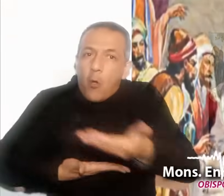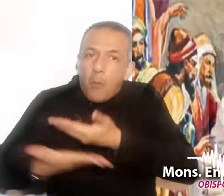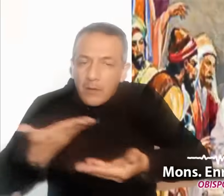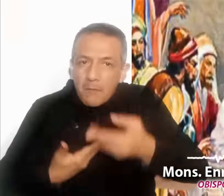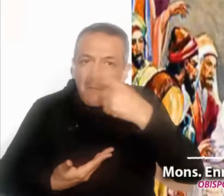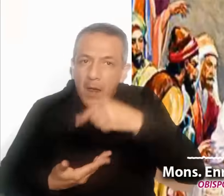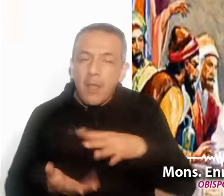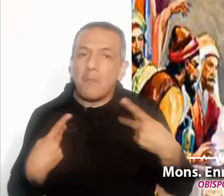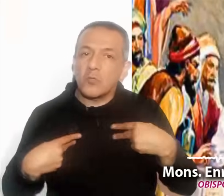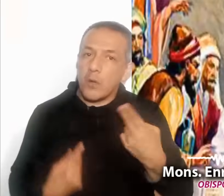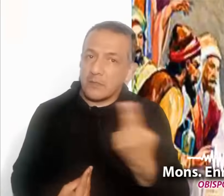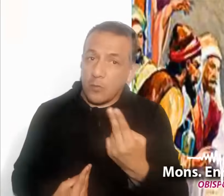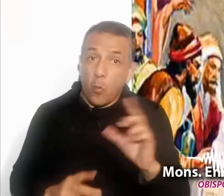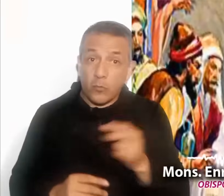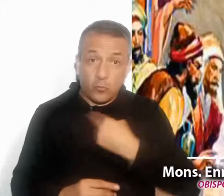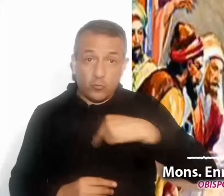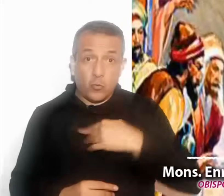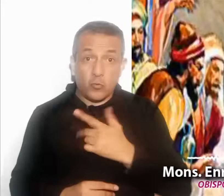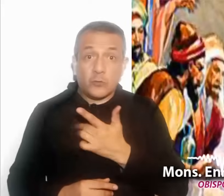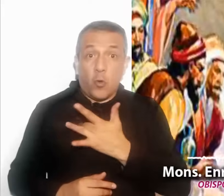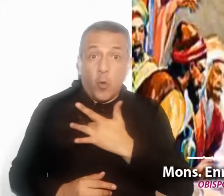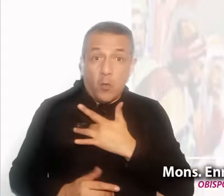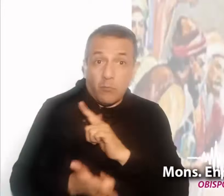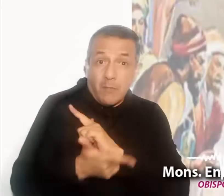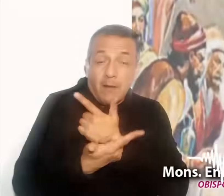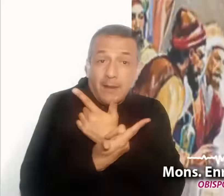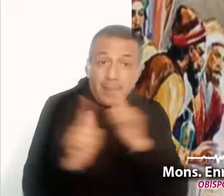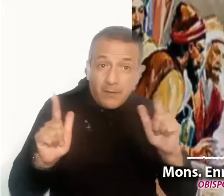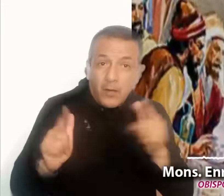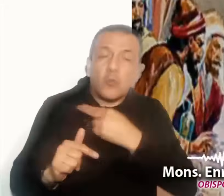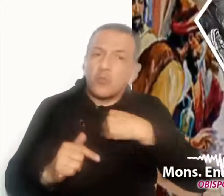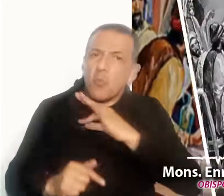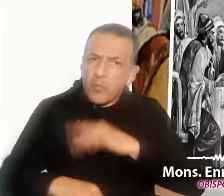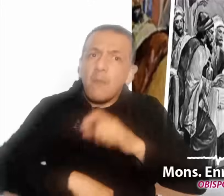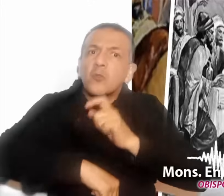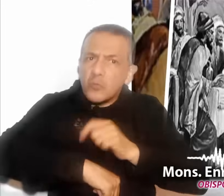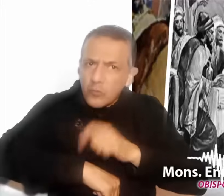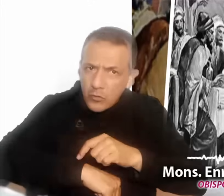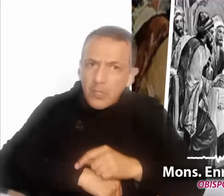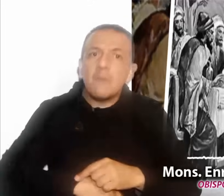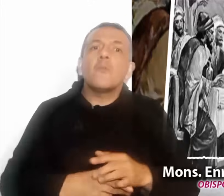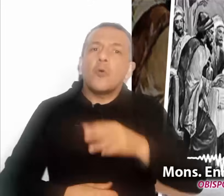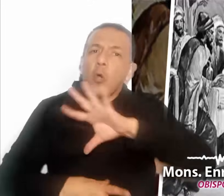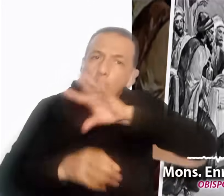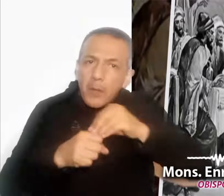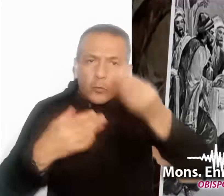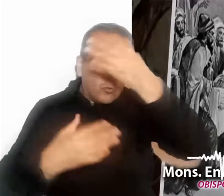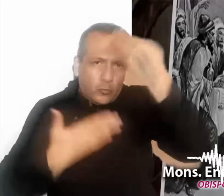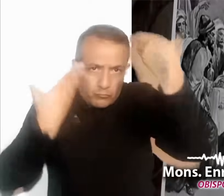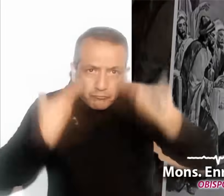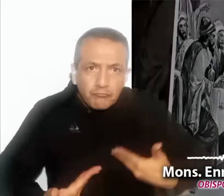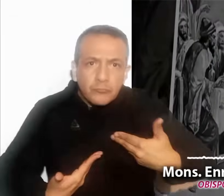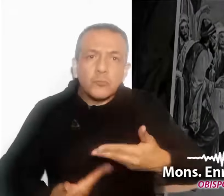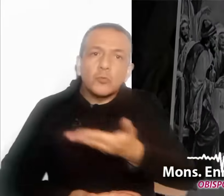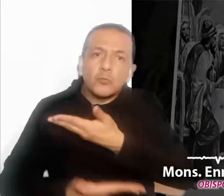necesitados. Solo cuando se tiene el corazón libre, se es capaz de dar nuestro tiempo, nuestra persona, nuestras